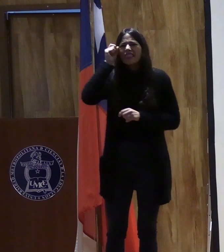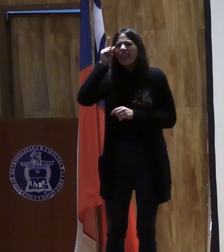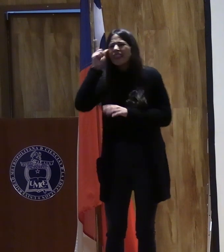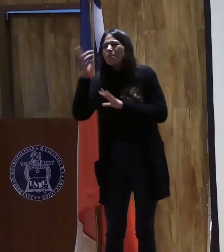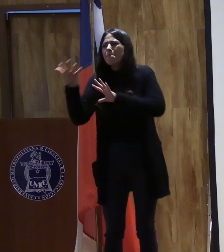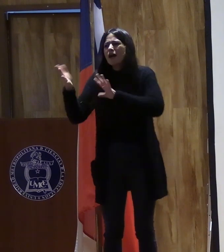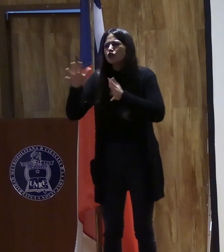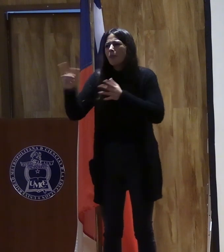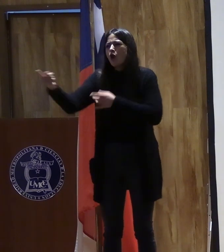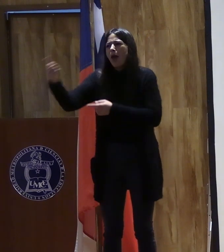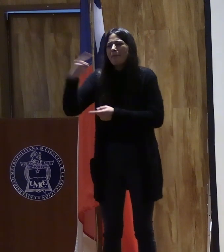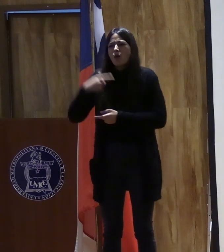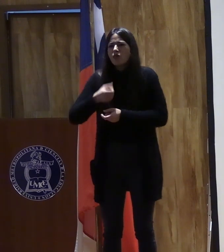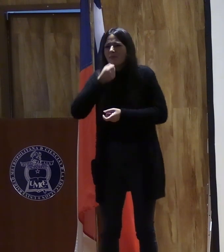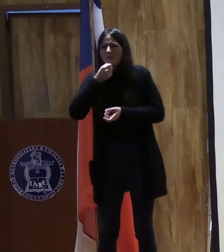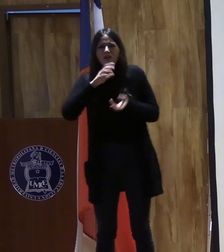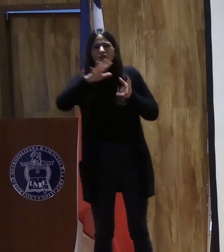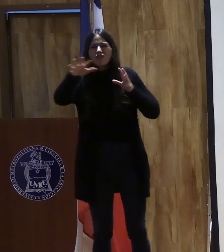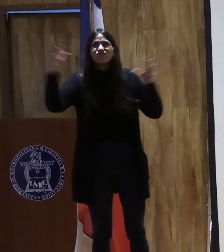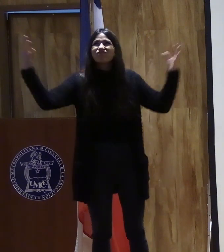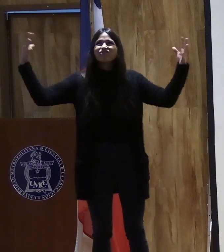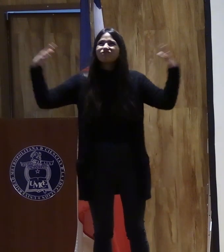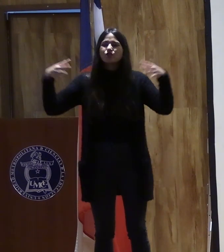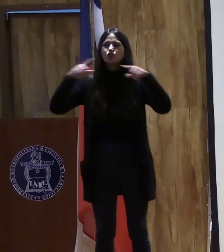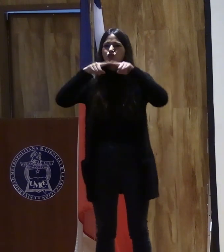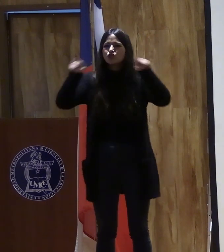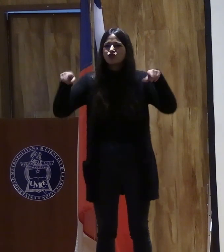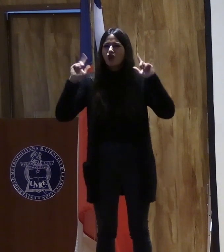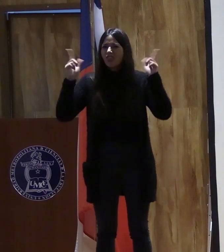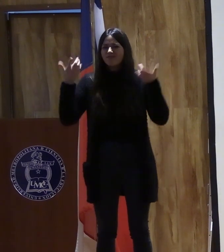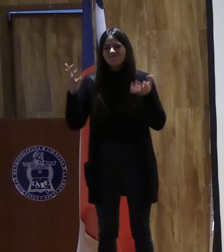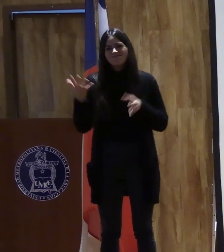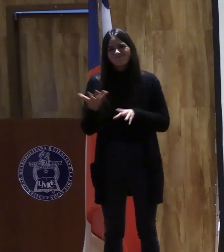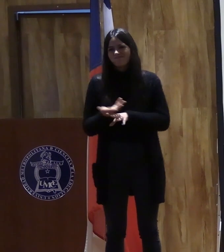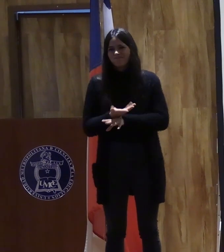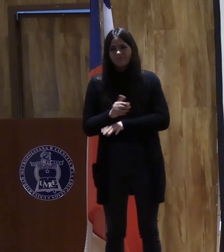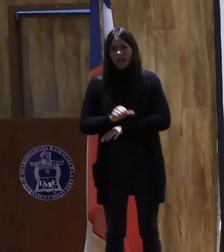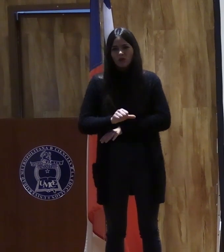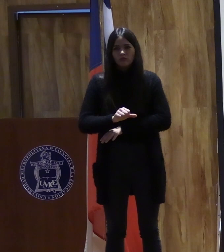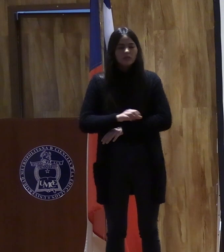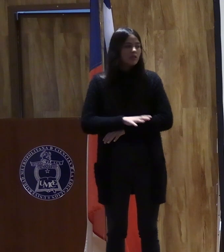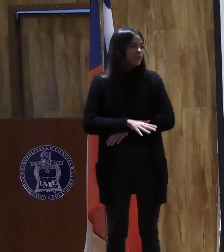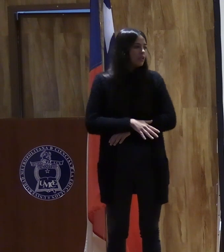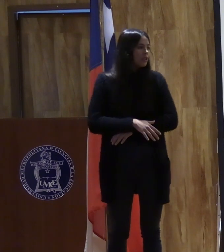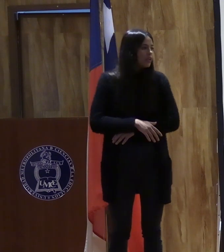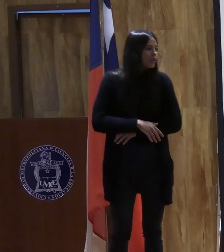la mitad de lo que tú dijiste o lo que tú me preguntabas. Y bueno,